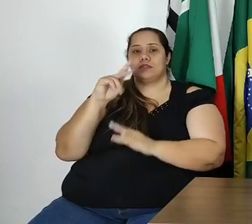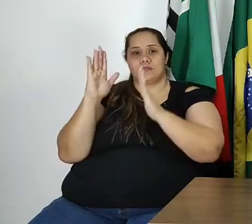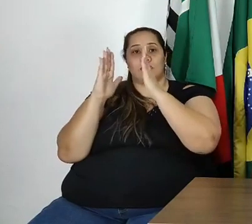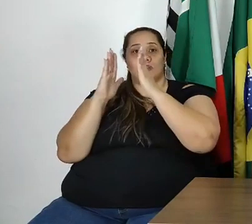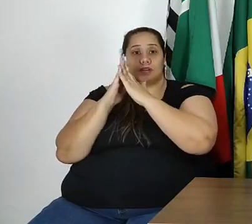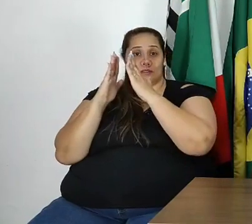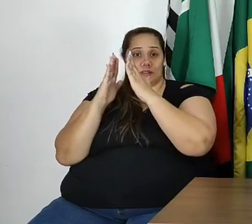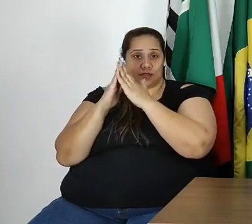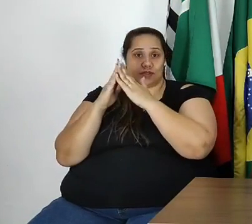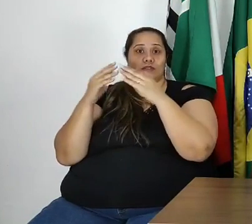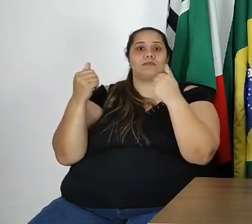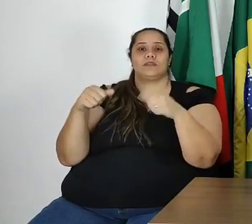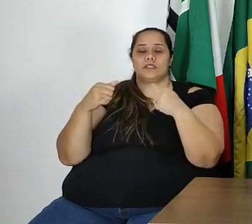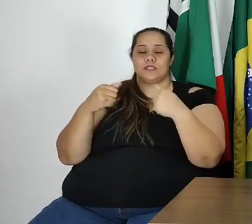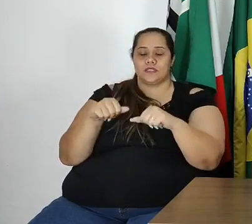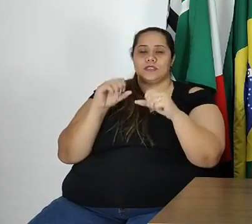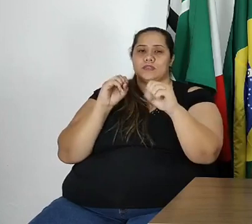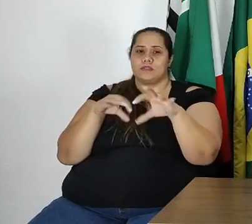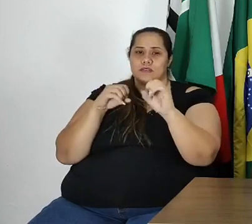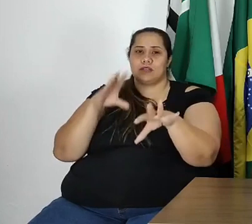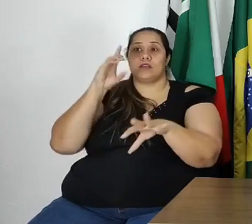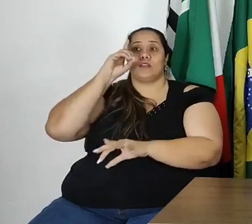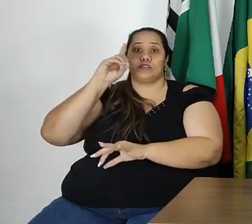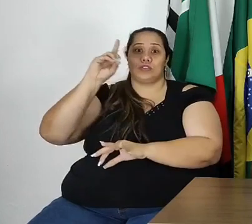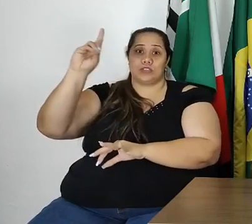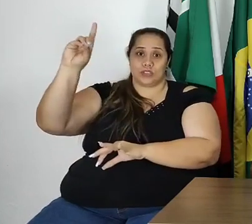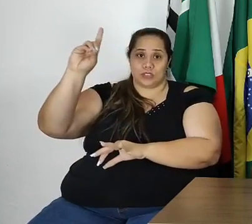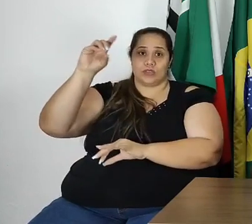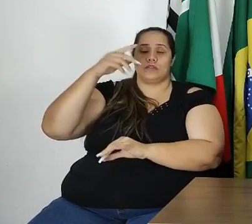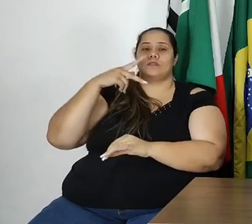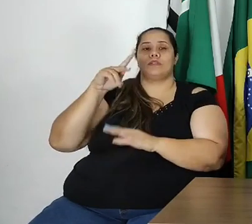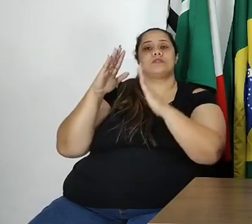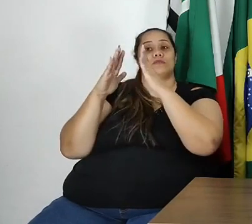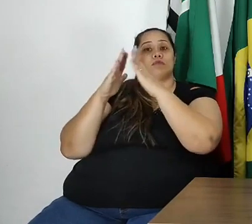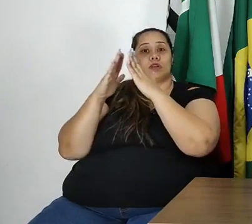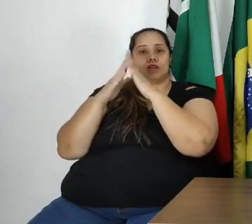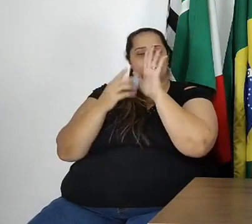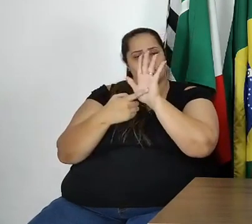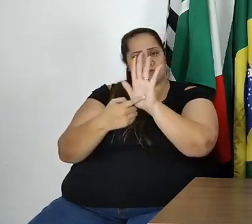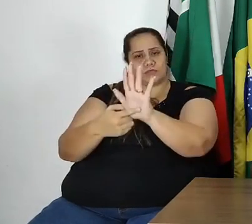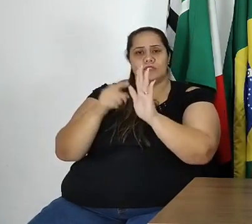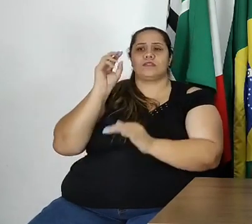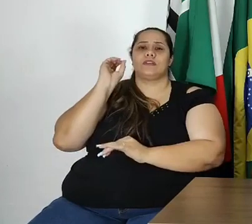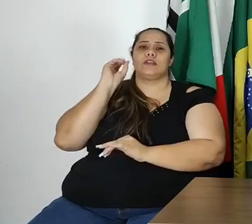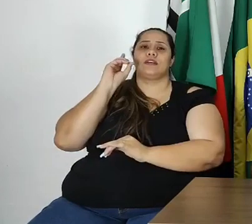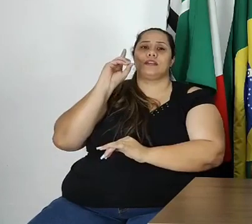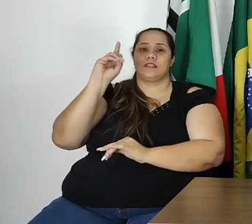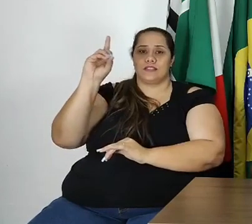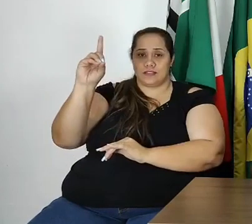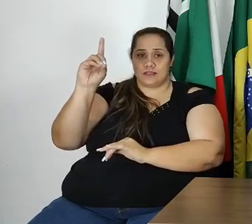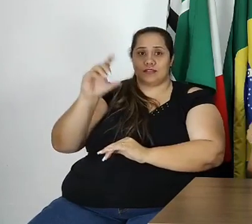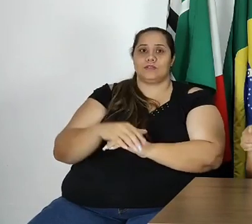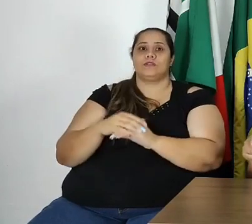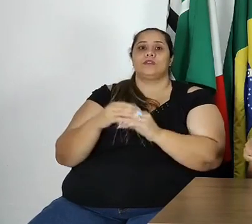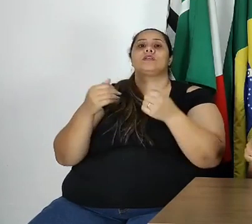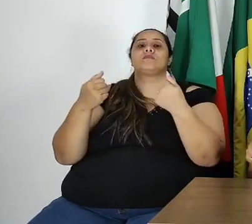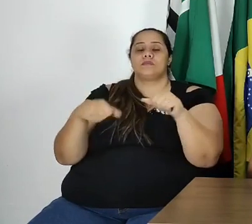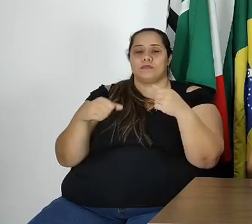que você tem que falar de Deus. É na sua casa que você tem que mostrar Deus. É na sua casa que ele tem